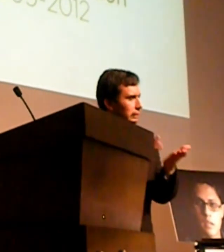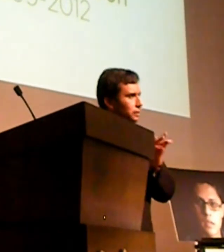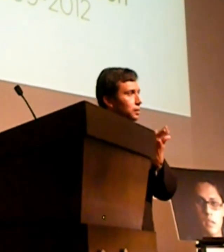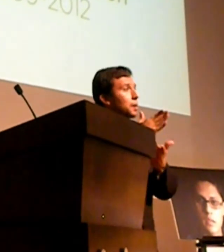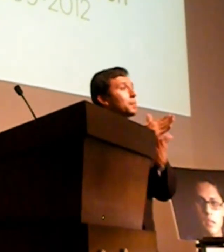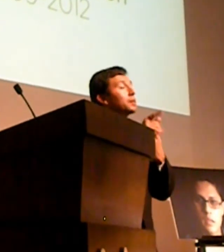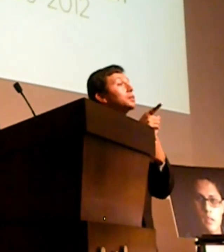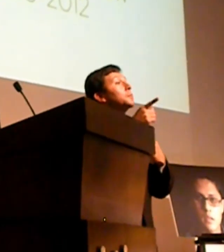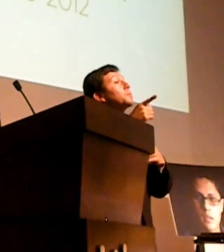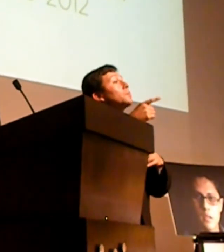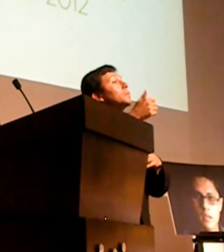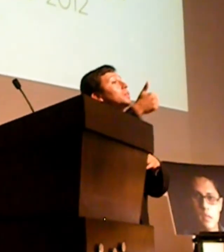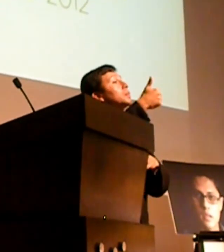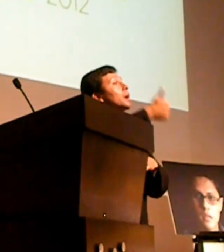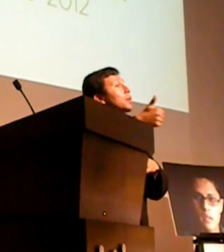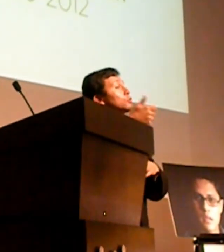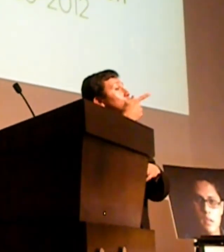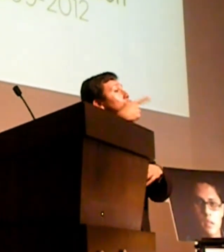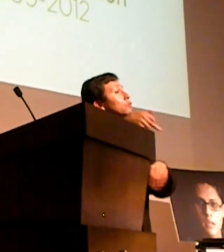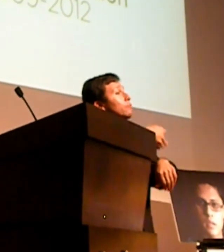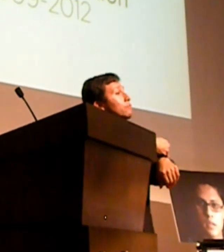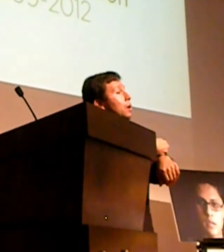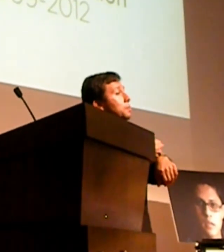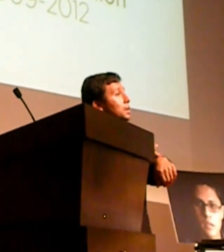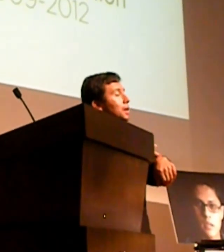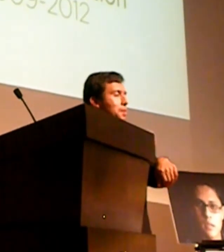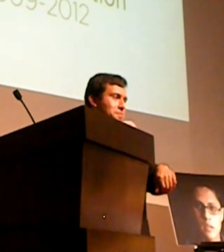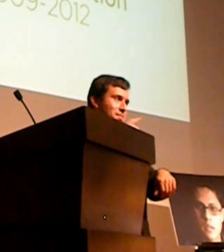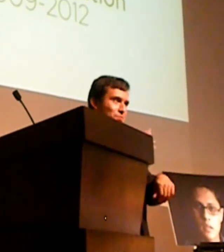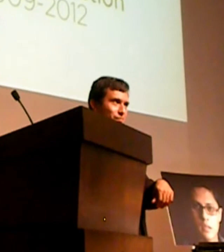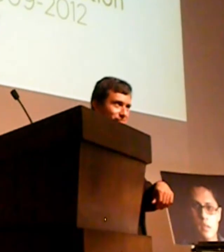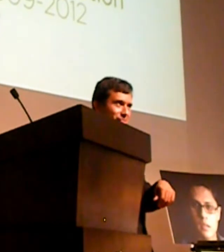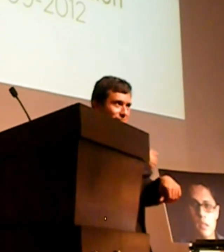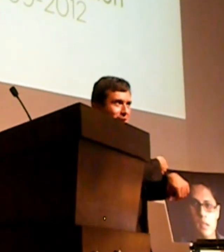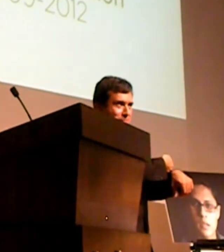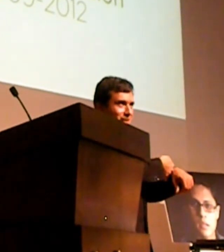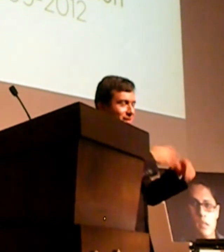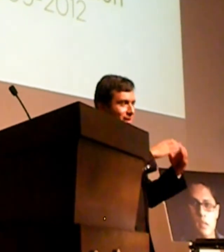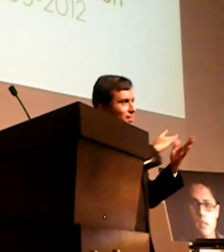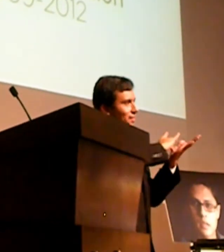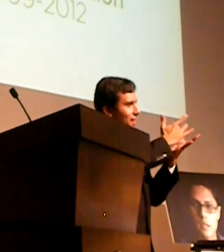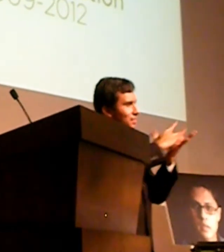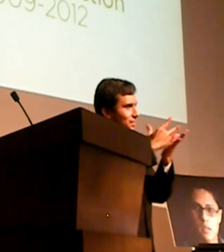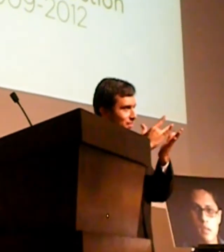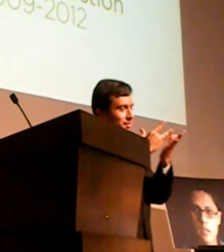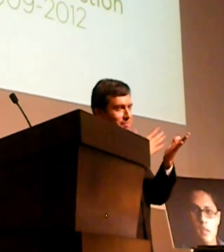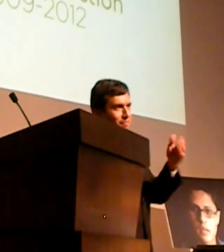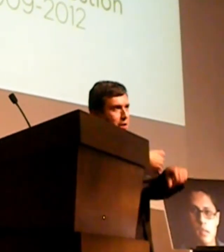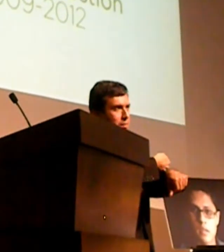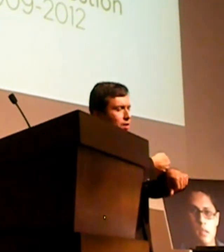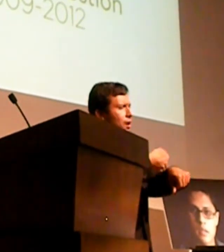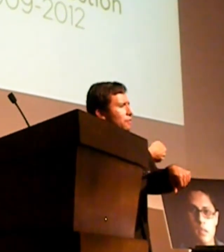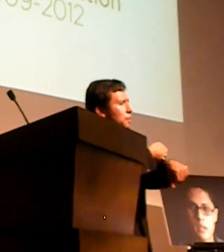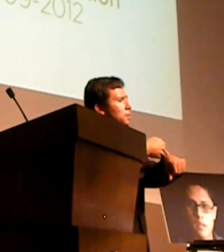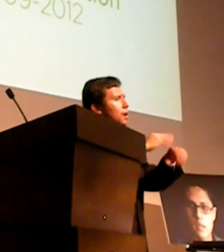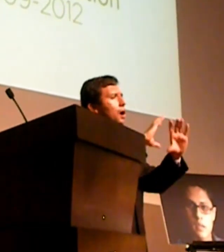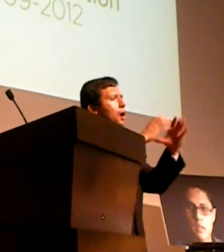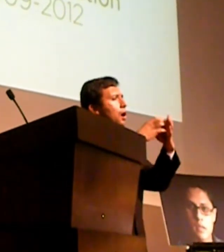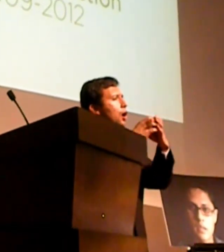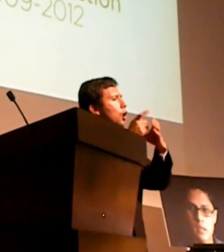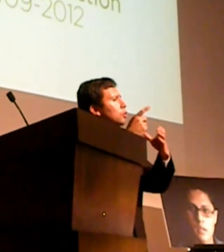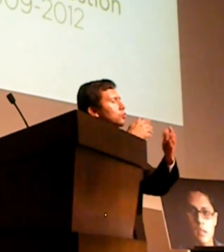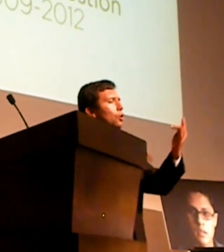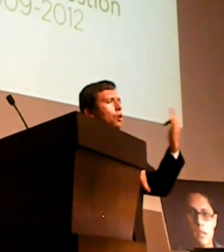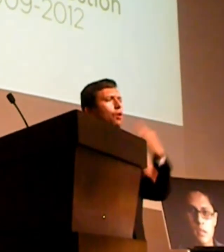reconocimiento a las familias de cada uno y cada una, incluyendo a la mía. Y todas las familias han aportado mucho para